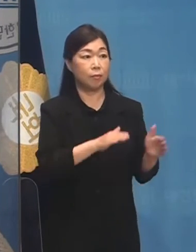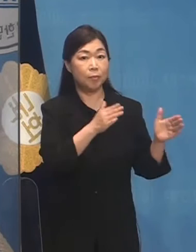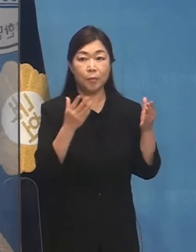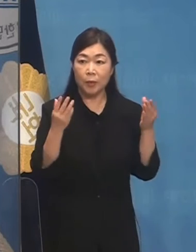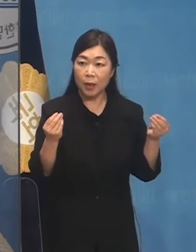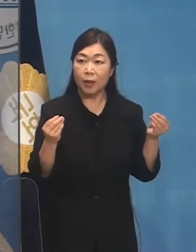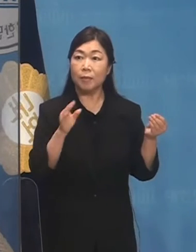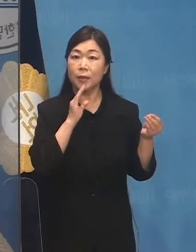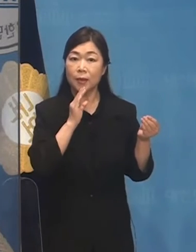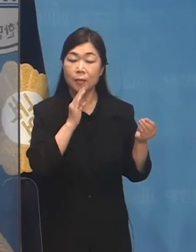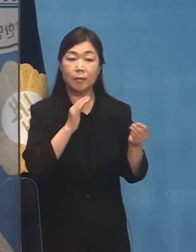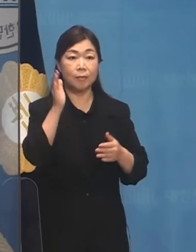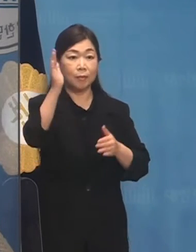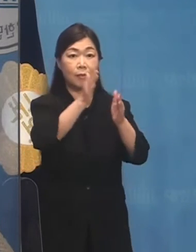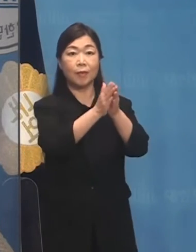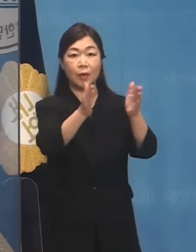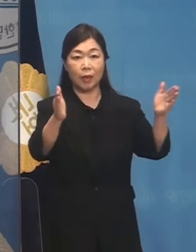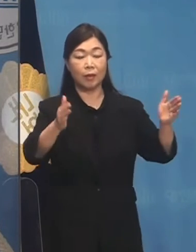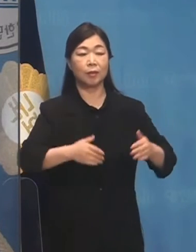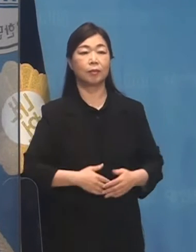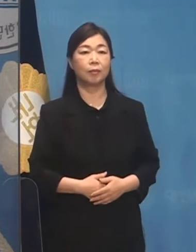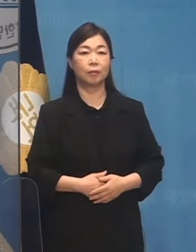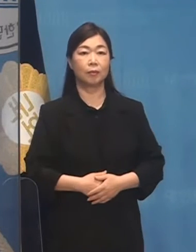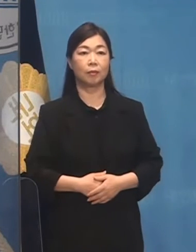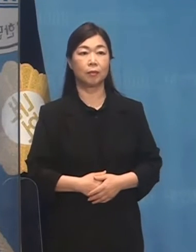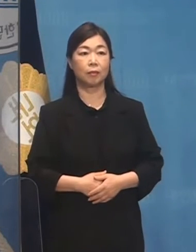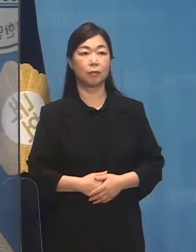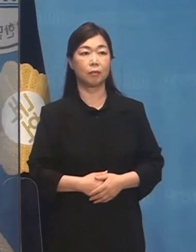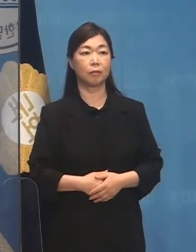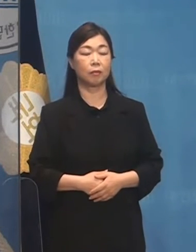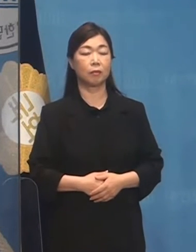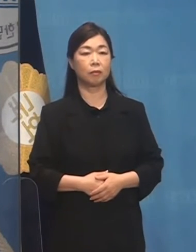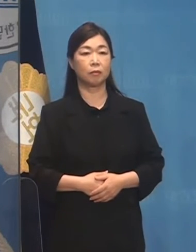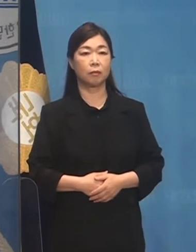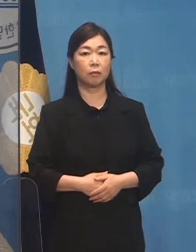준비됐습니까? 해드릴까요? 네.